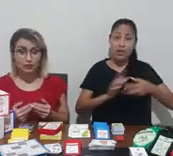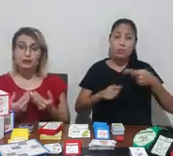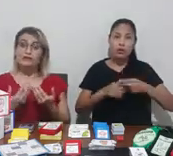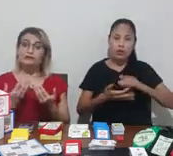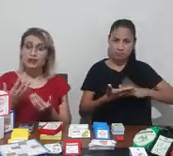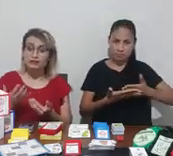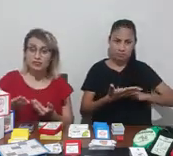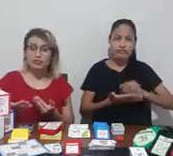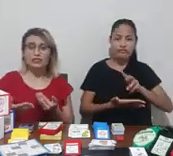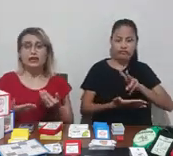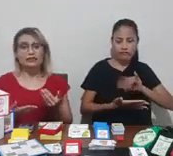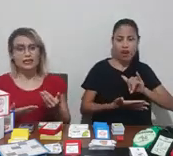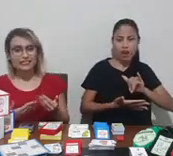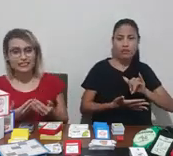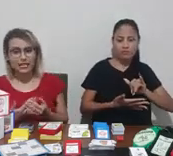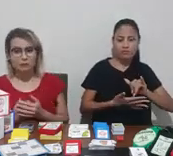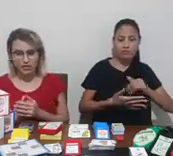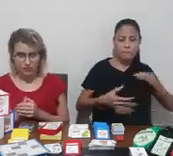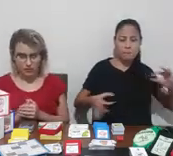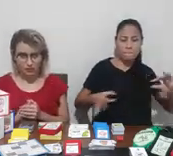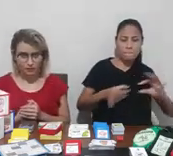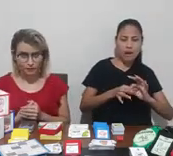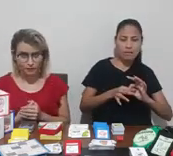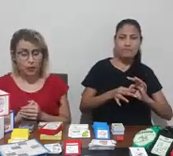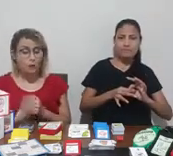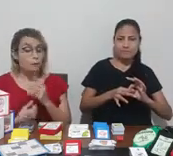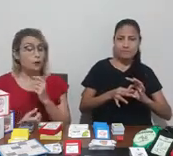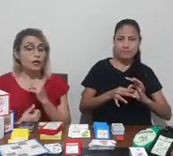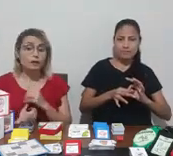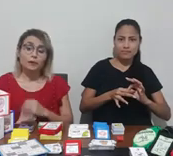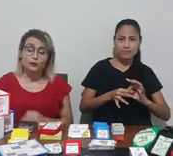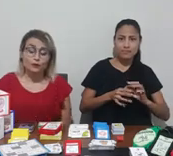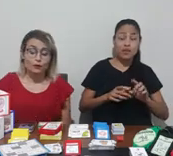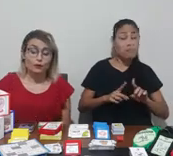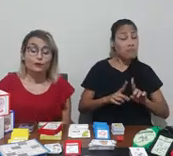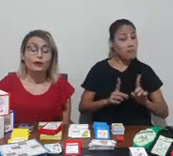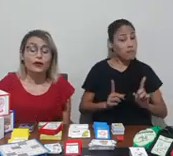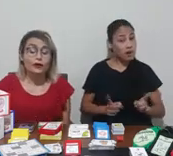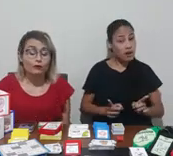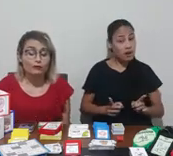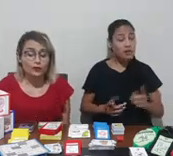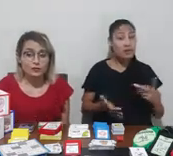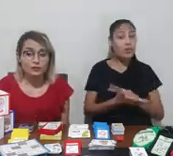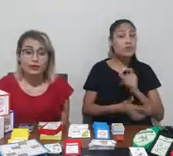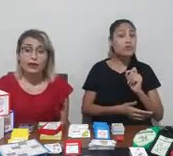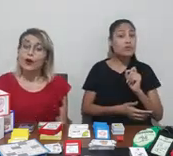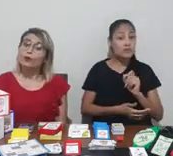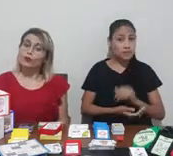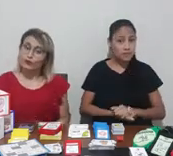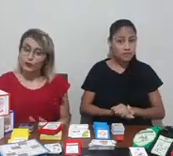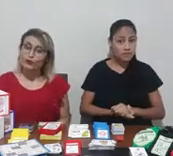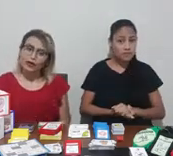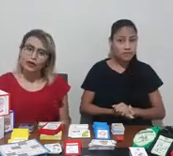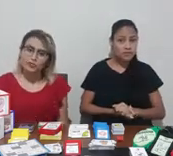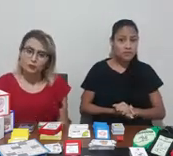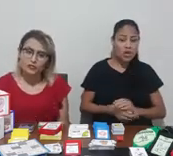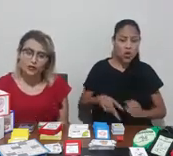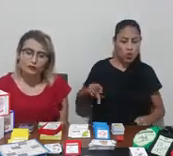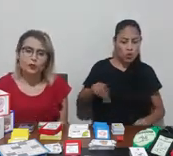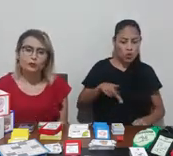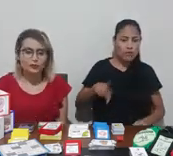intérprete vai fazer essa intermediação. Porém, pessoal, o que é que acontece? É o professor que